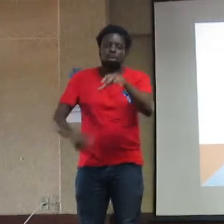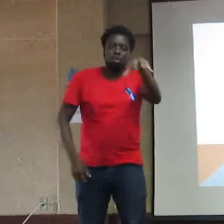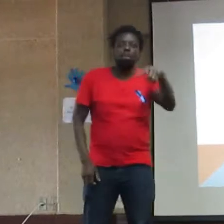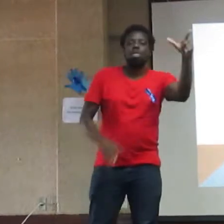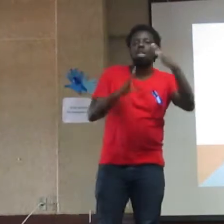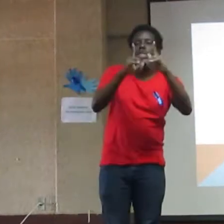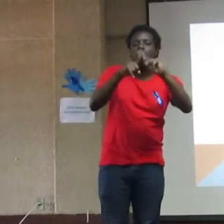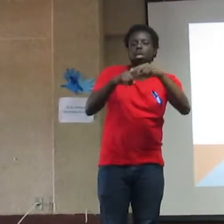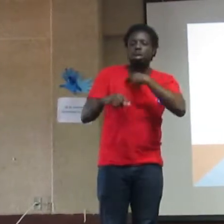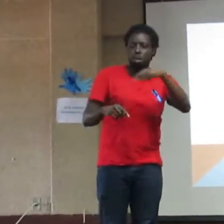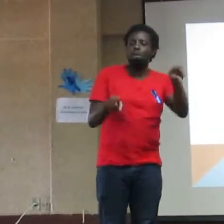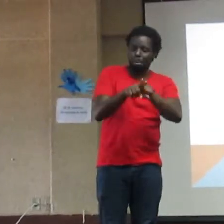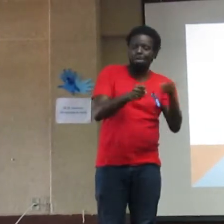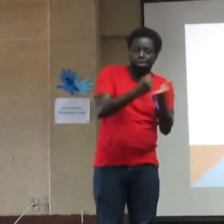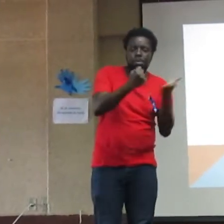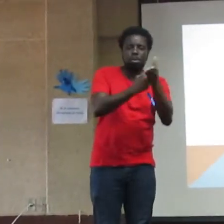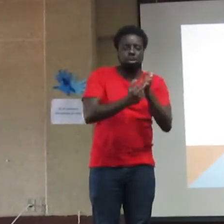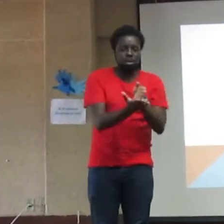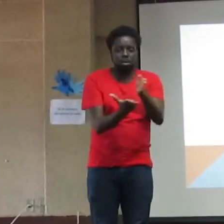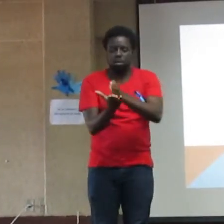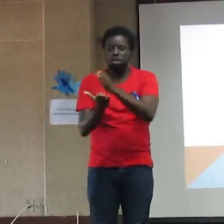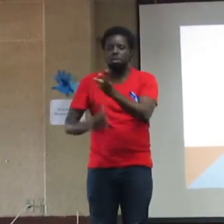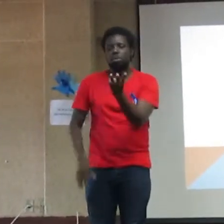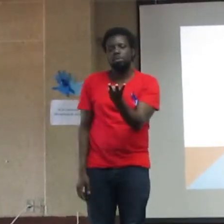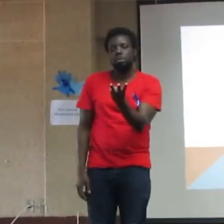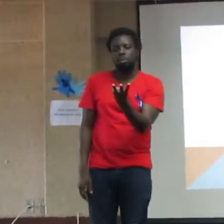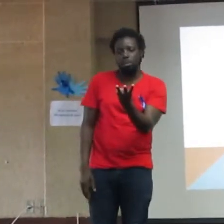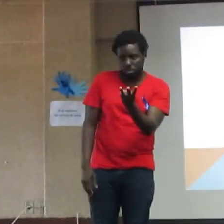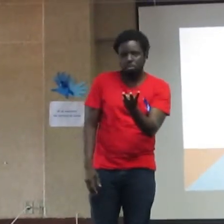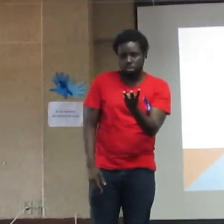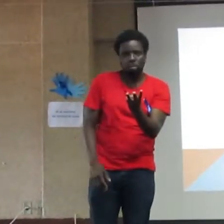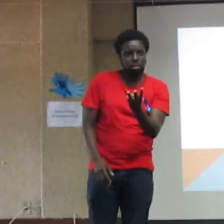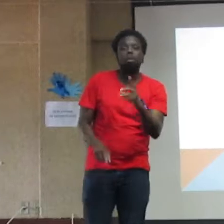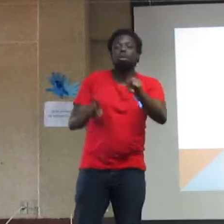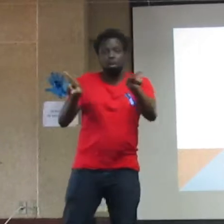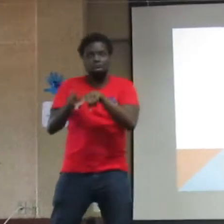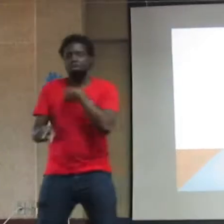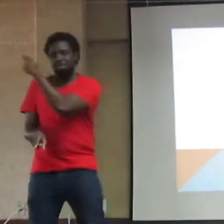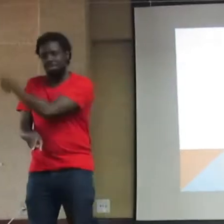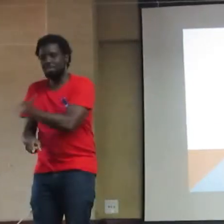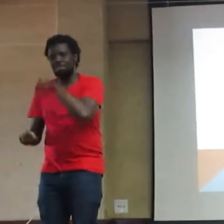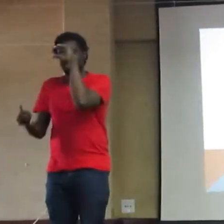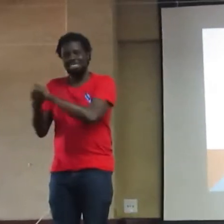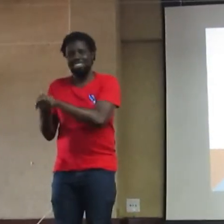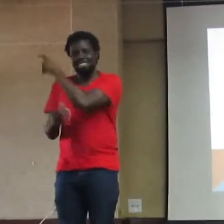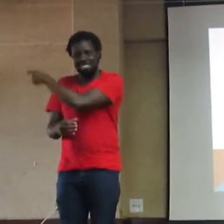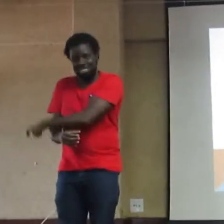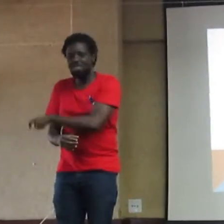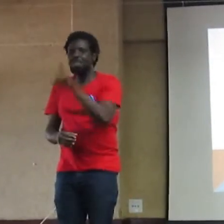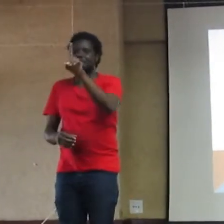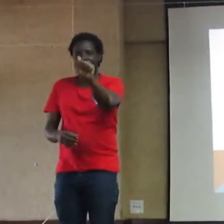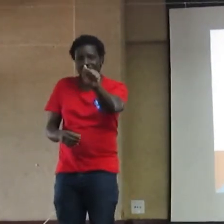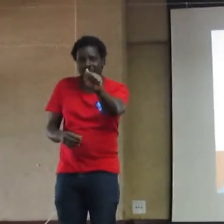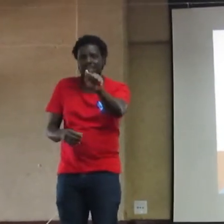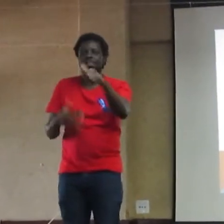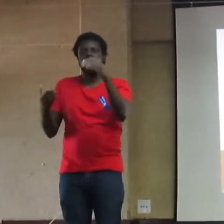trabalho ensinando a ouvintes, curso básico e intermediário, e também sou professor na Igreja Adventista, que eu tenho o Ministério dos Surdos lá. E a